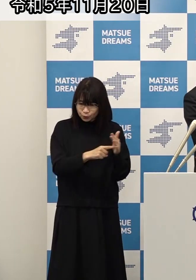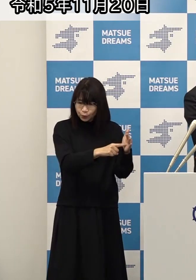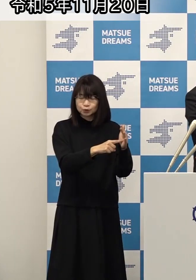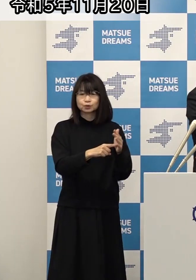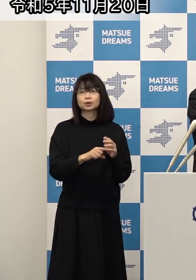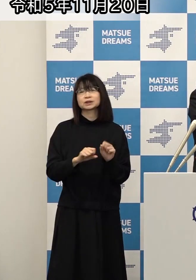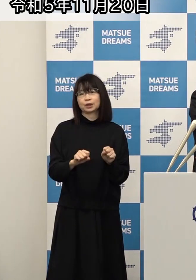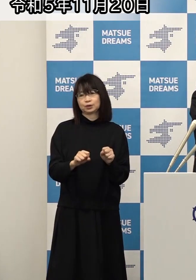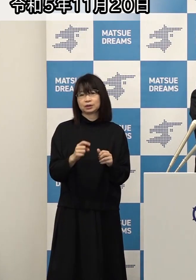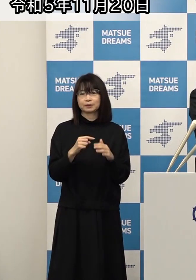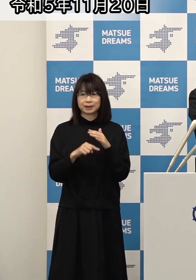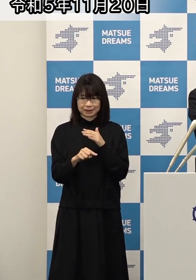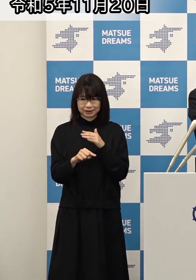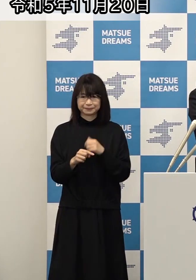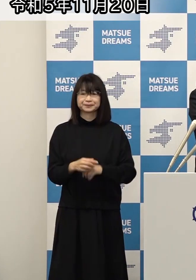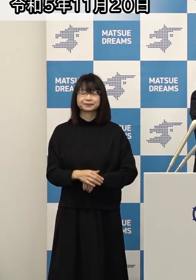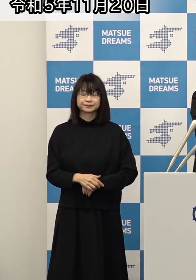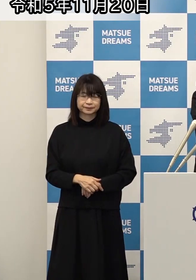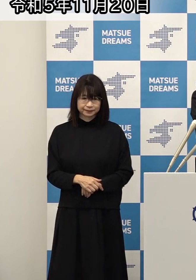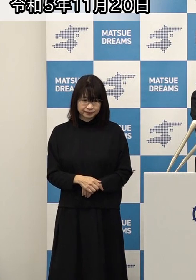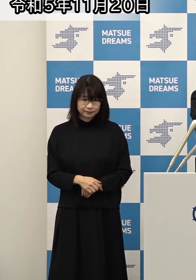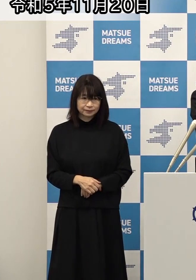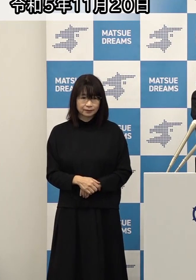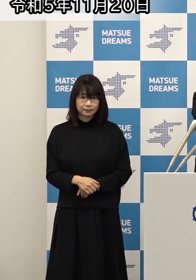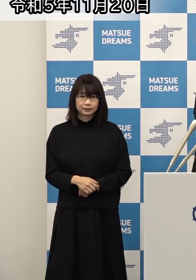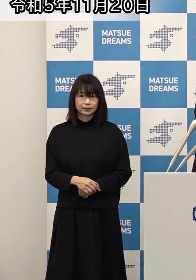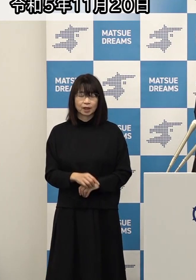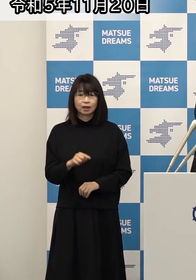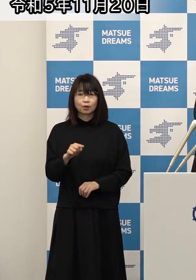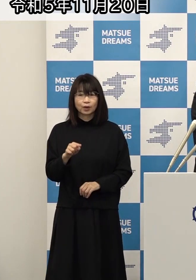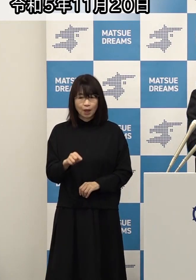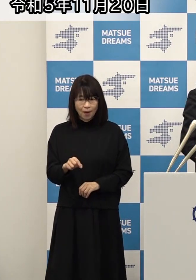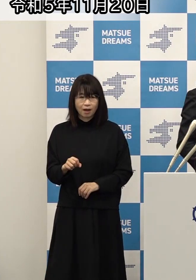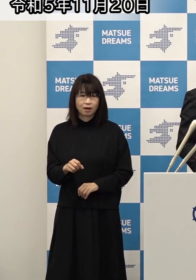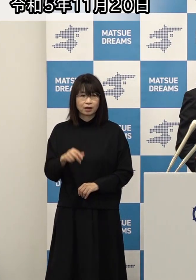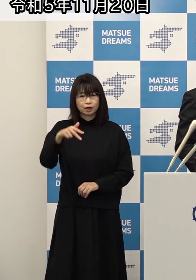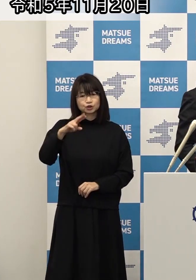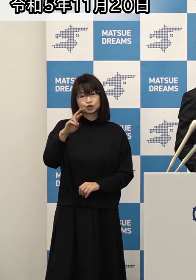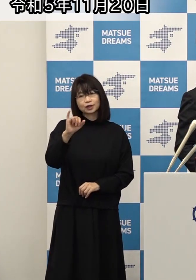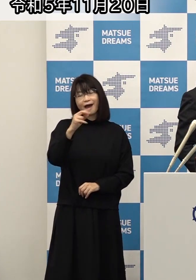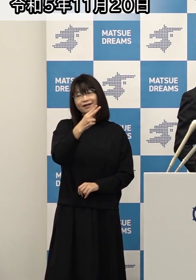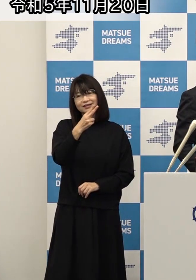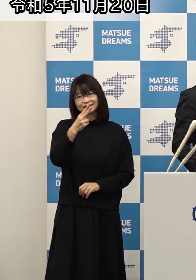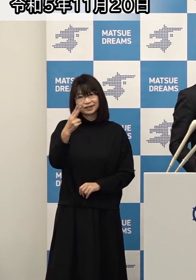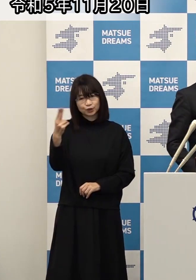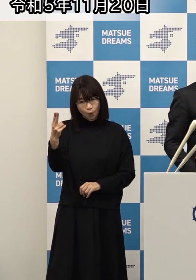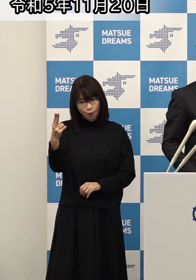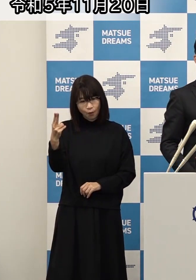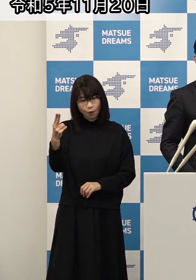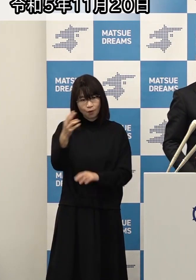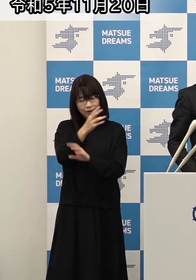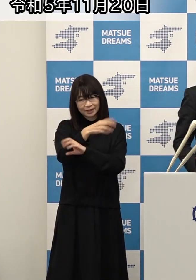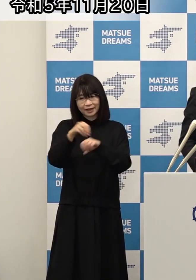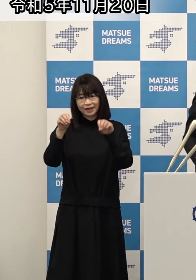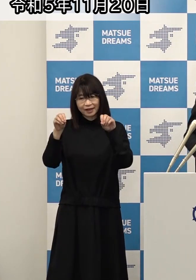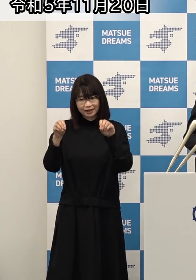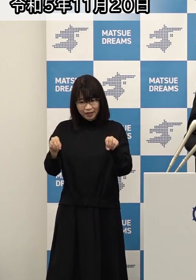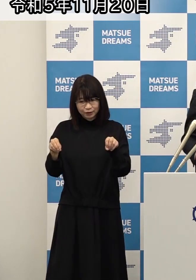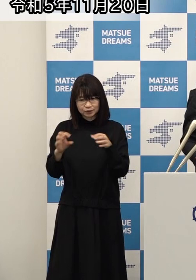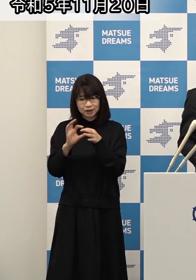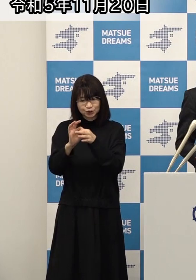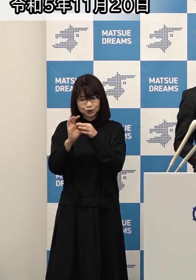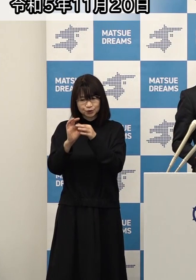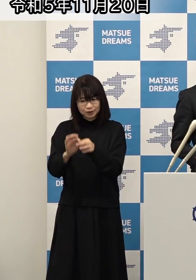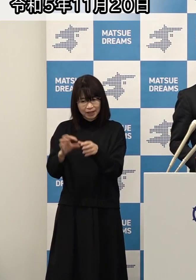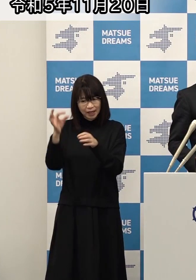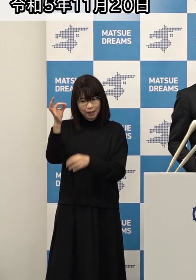のスライド条項の今回の分という捉え方ではないということはお含みを聞きください。でその中で特に、まあ、実際工事